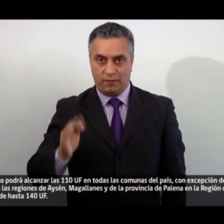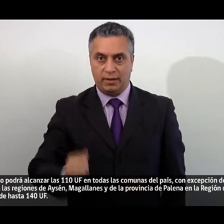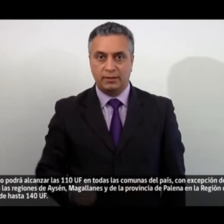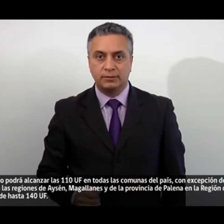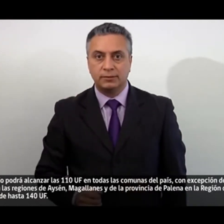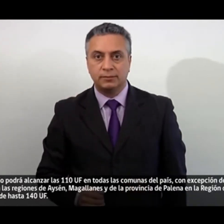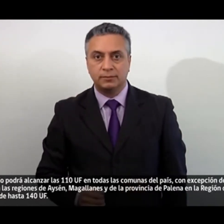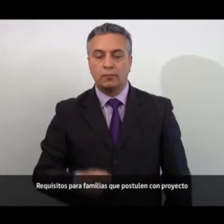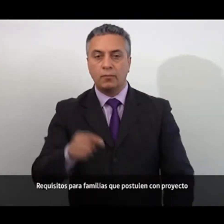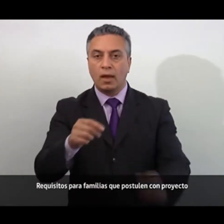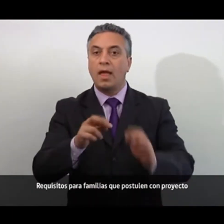UF.